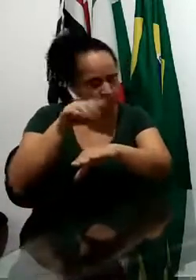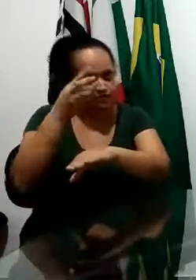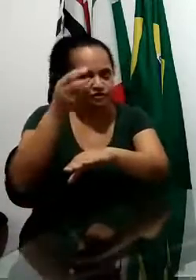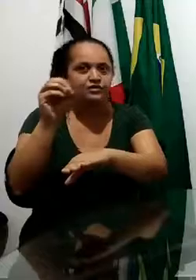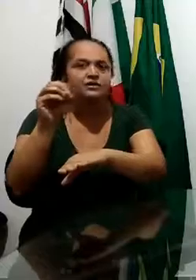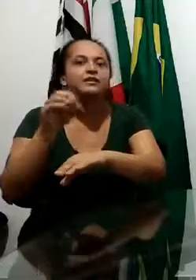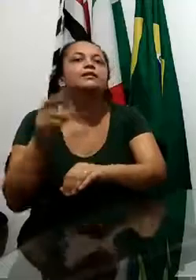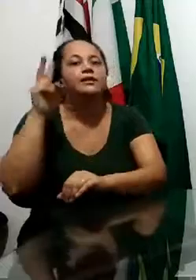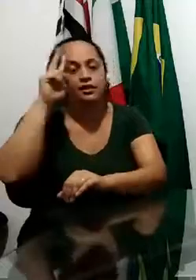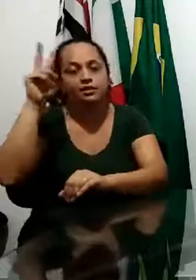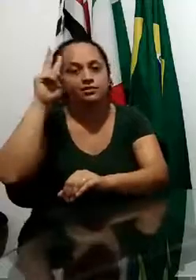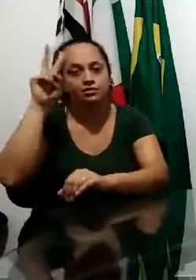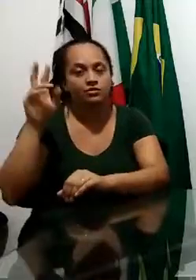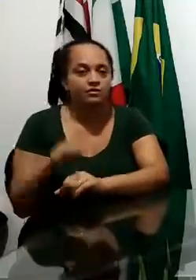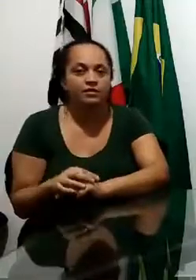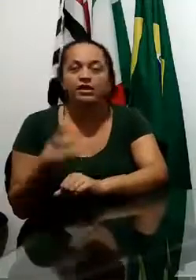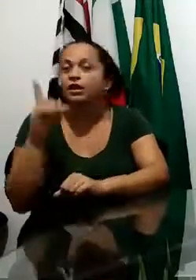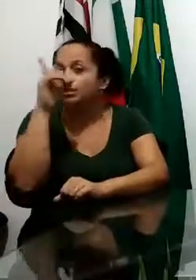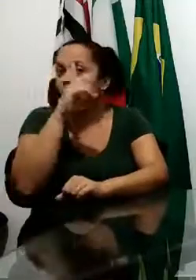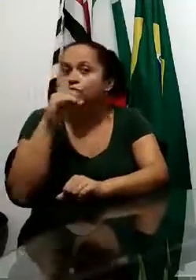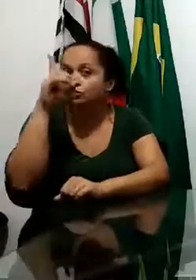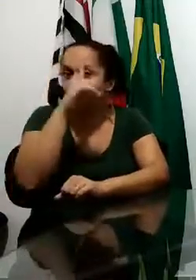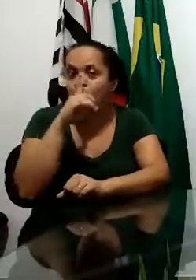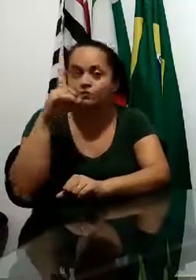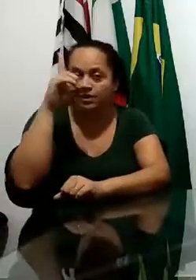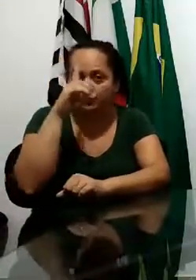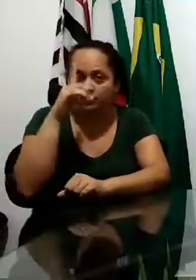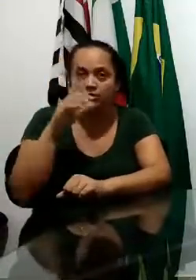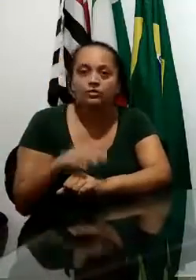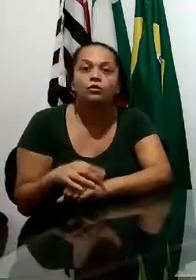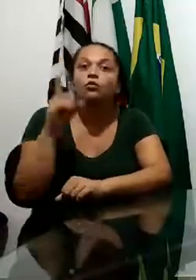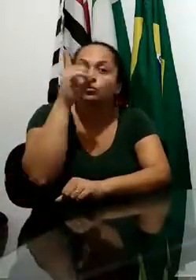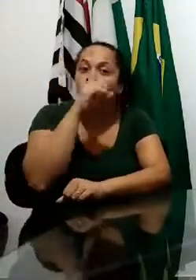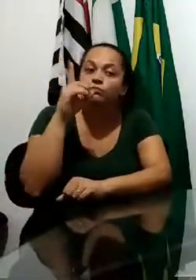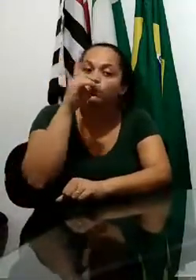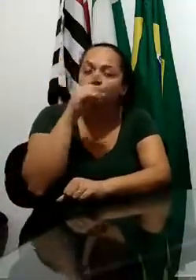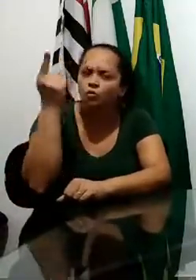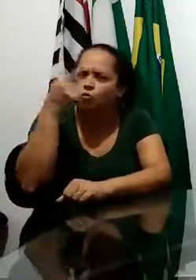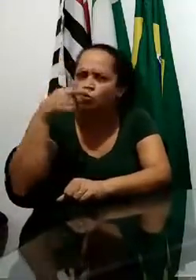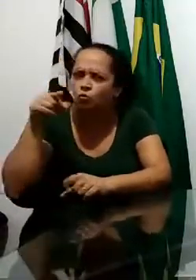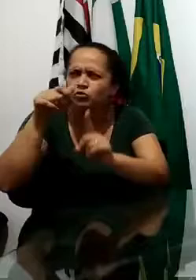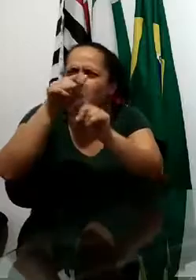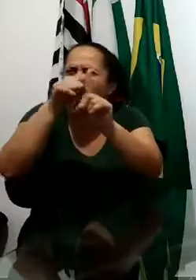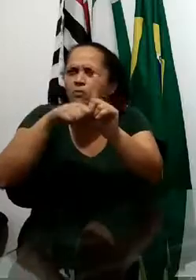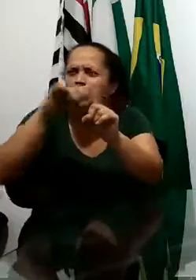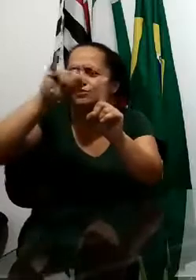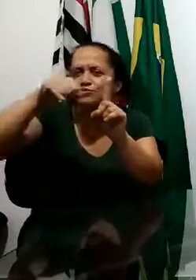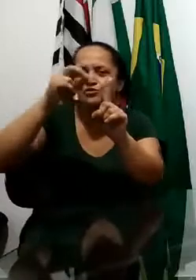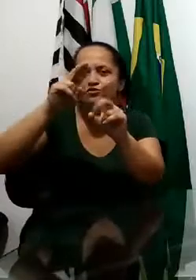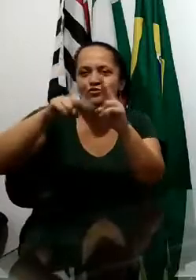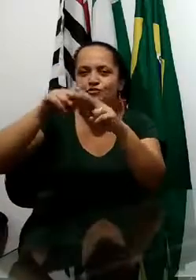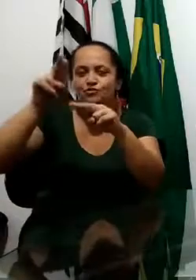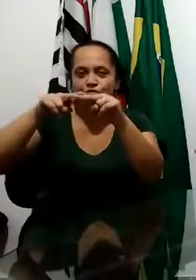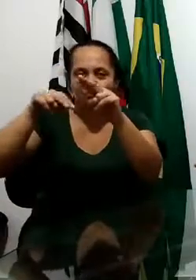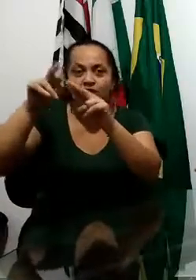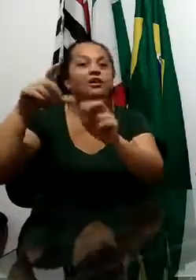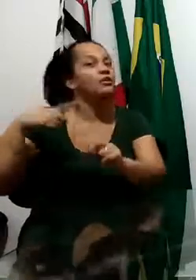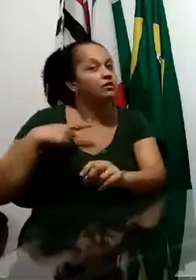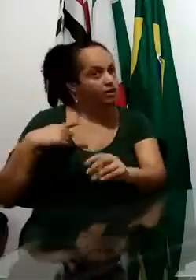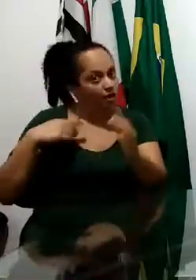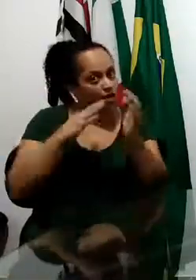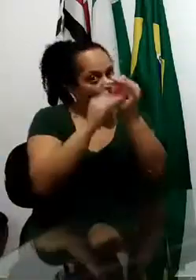parábola. E no domingo que vem, é o último domingo do mês de junho, nós vamos ter